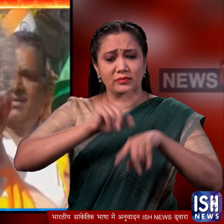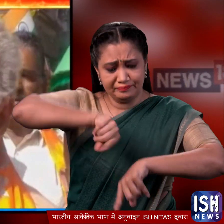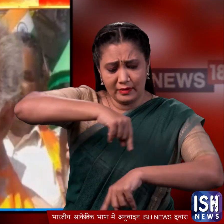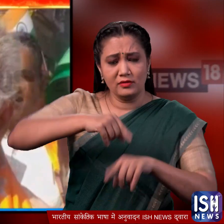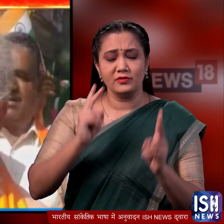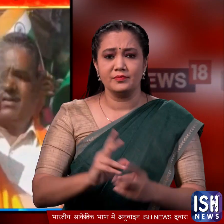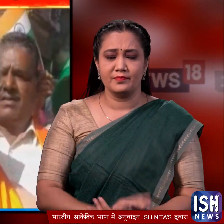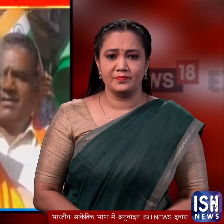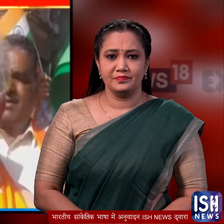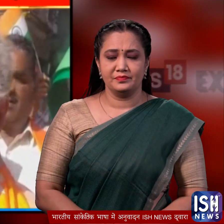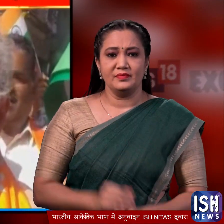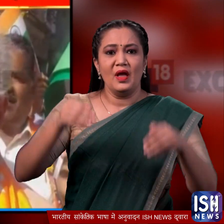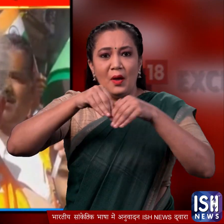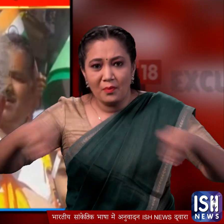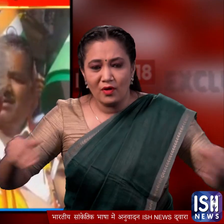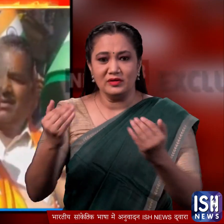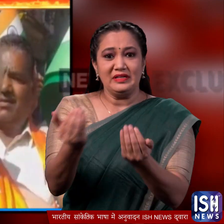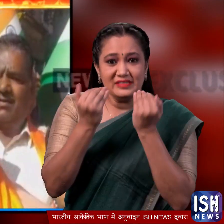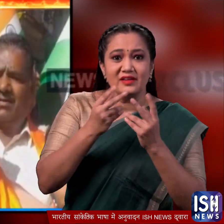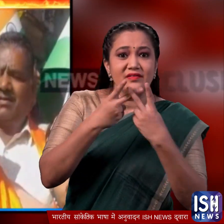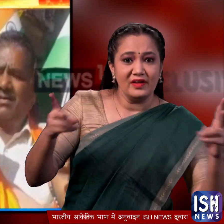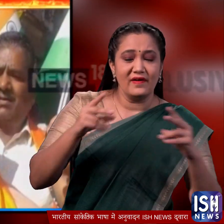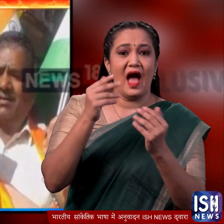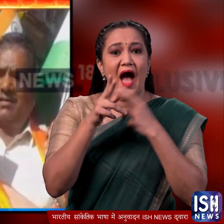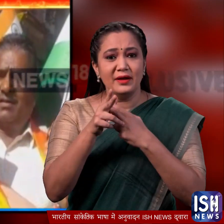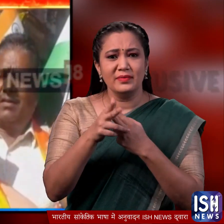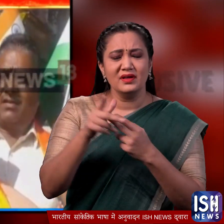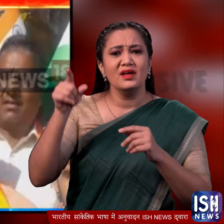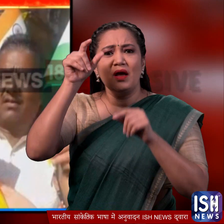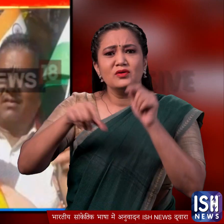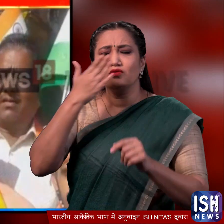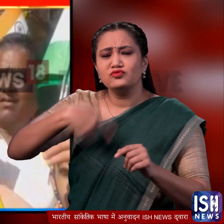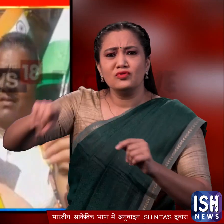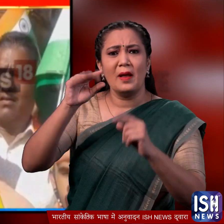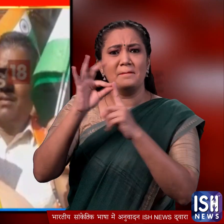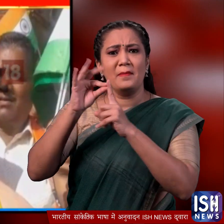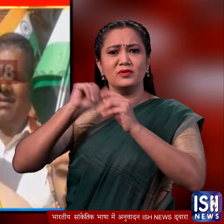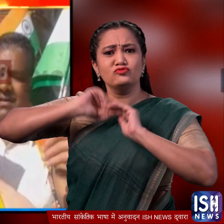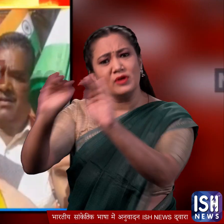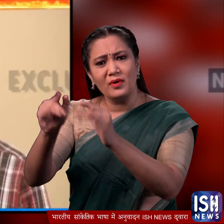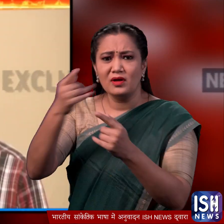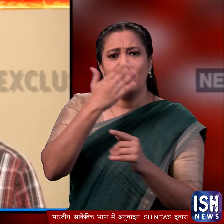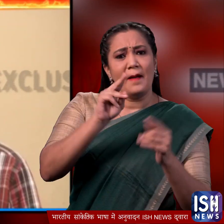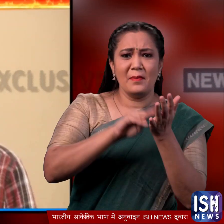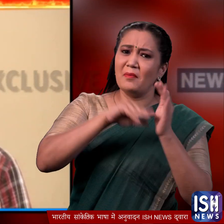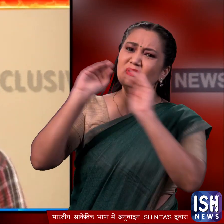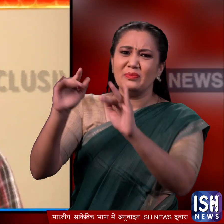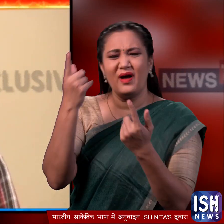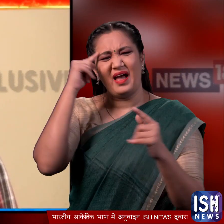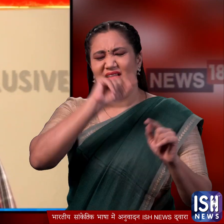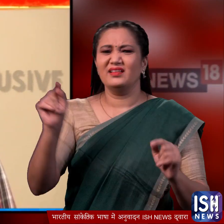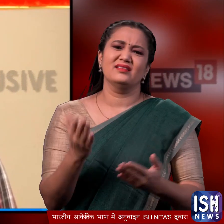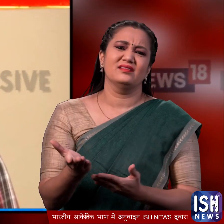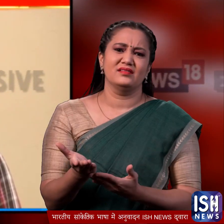सिक्योरिटी जो बॉर्डर के ऊपर सुरक्षा करती है हमारी, वो उसकी सुरक्षा क्यों कर रही है, जो पाकिस्तान का नारा लगा रही है। दूसरी तरफ बीजेपी